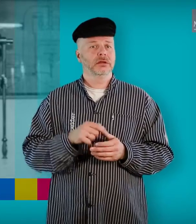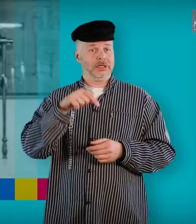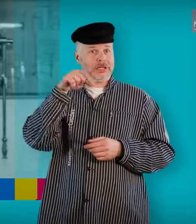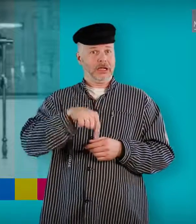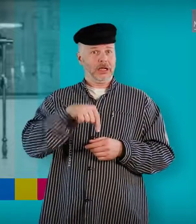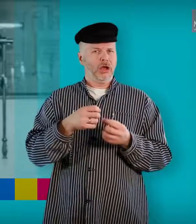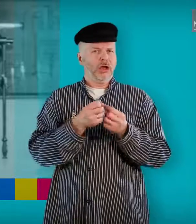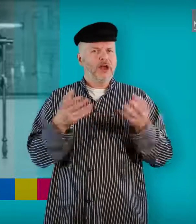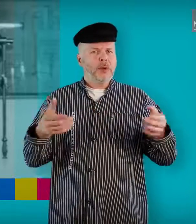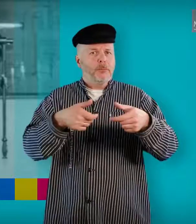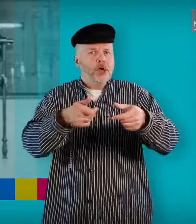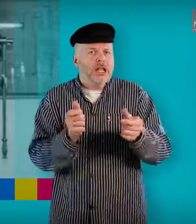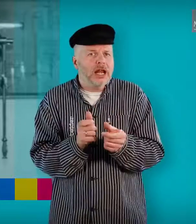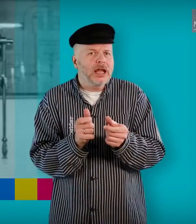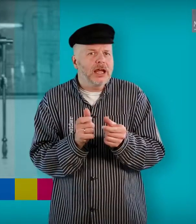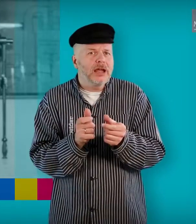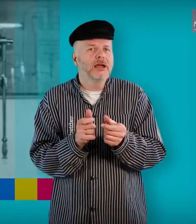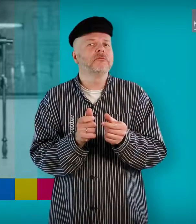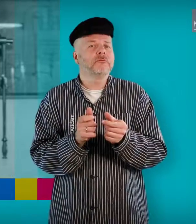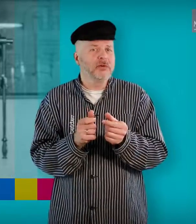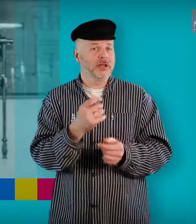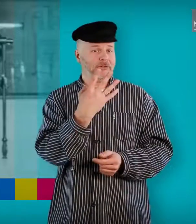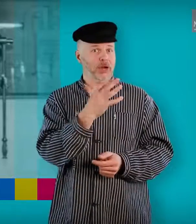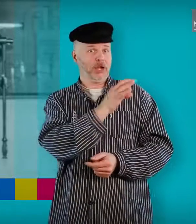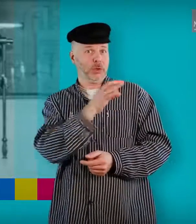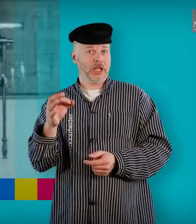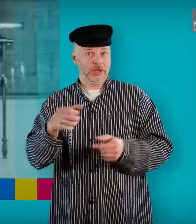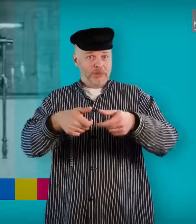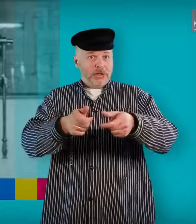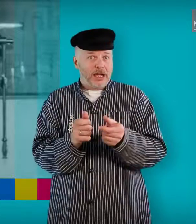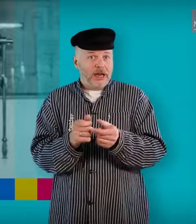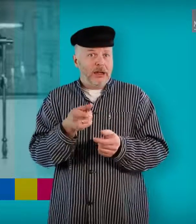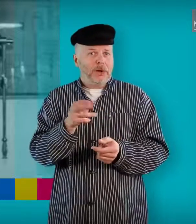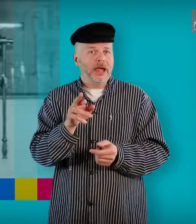kan man faktisk lukke 4000 bokser i timen.